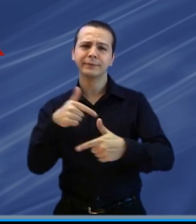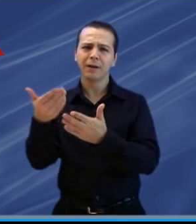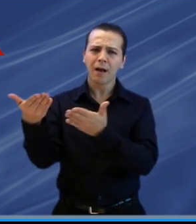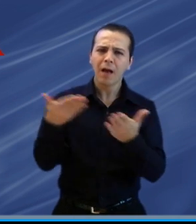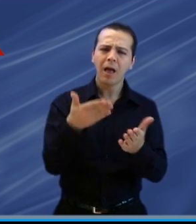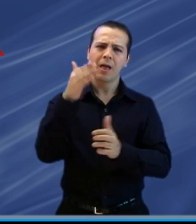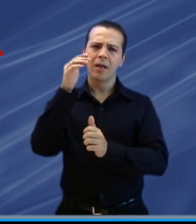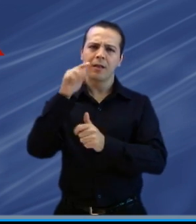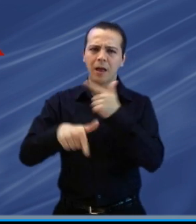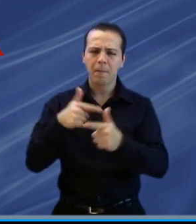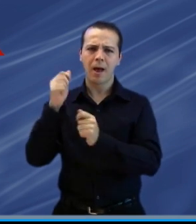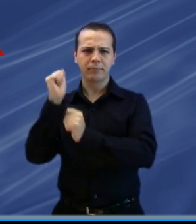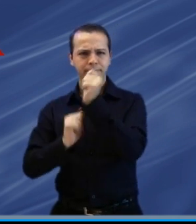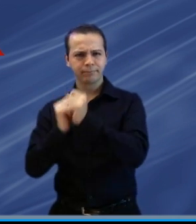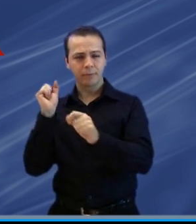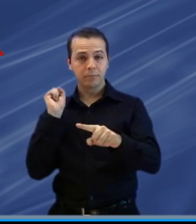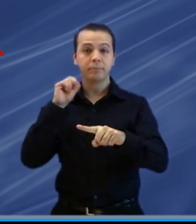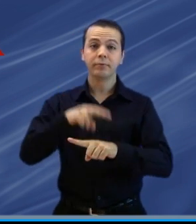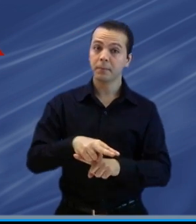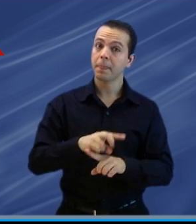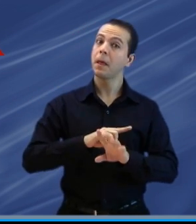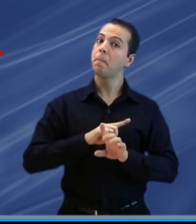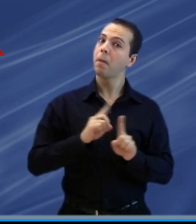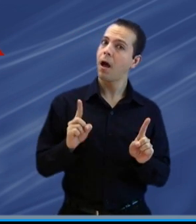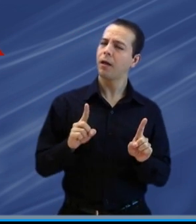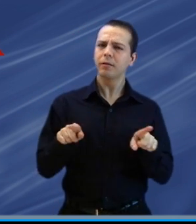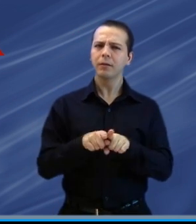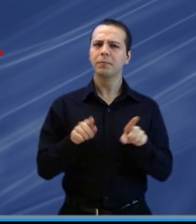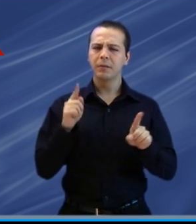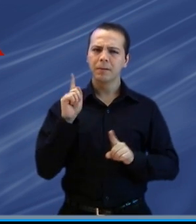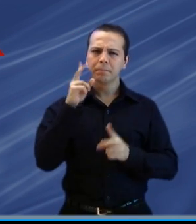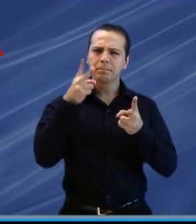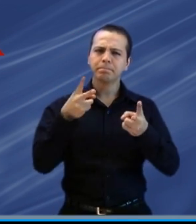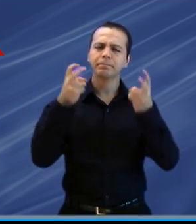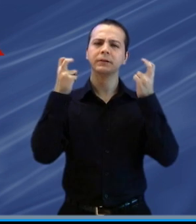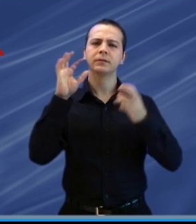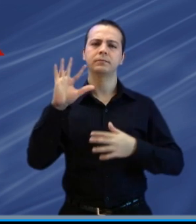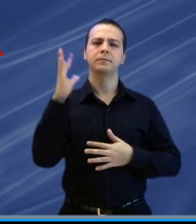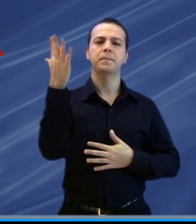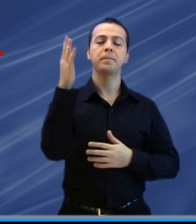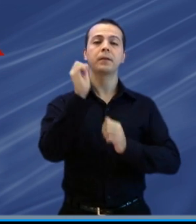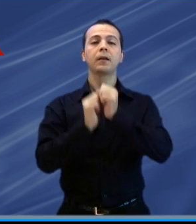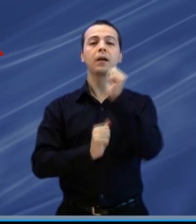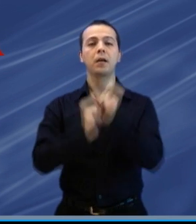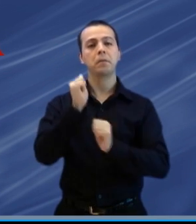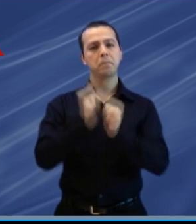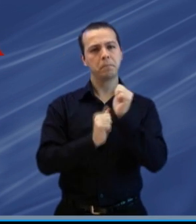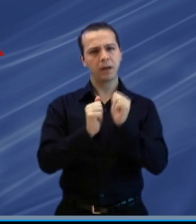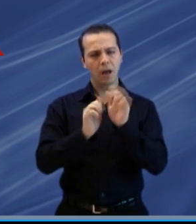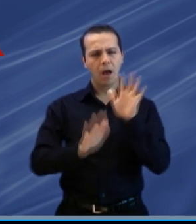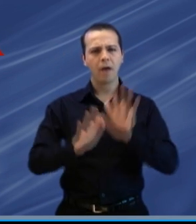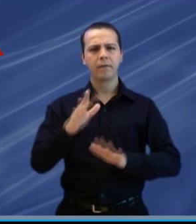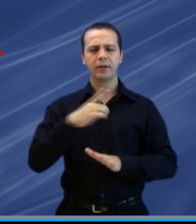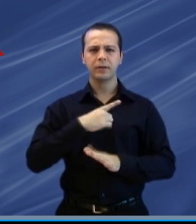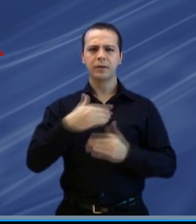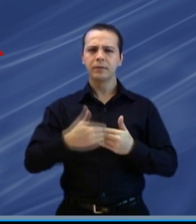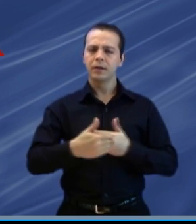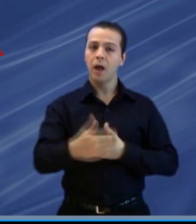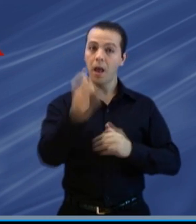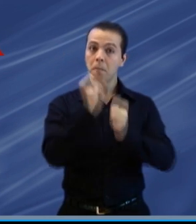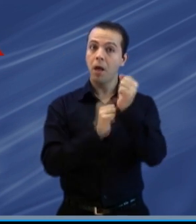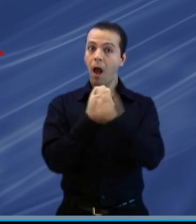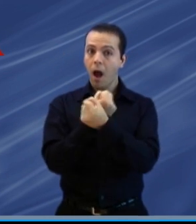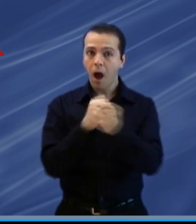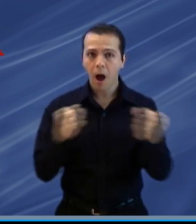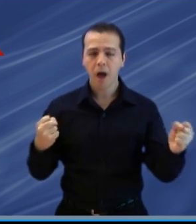para o universo do trabalho. Contudo, é fato que as empresas, isso em geral as grandes empresas, porque